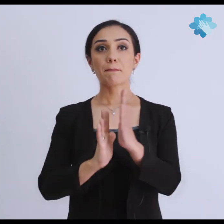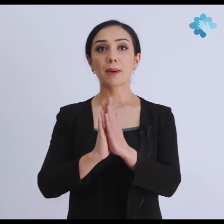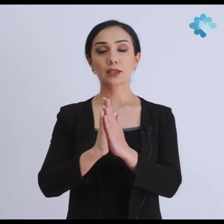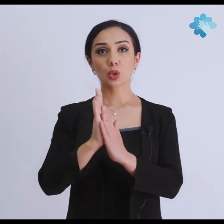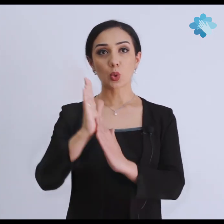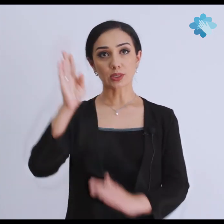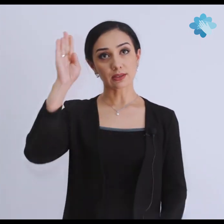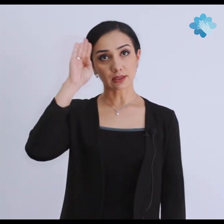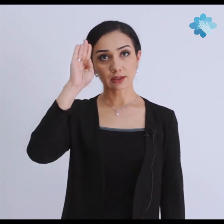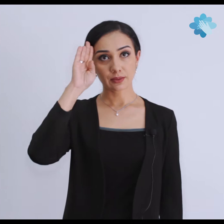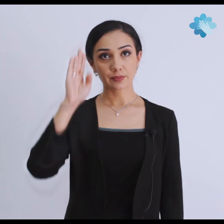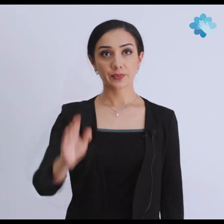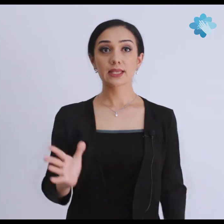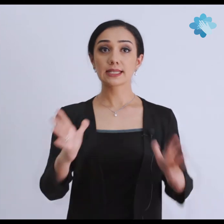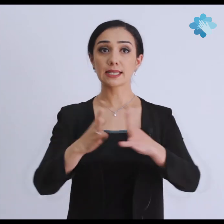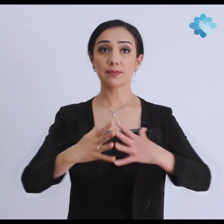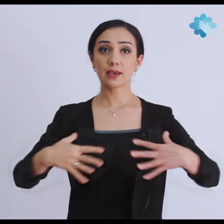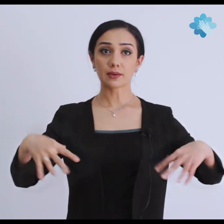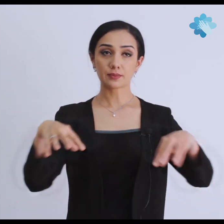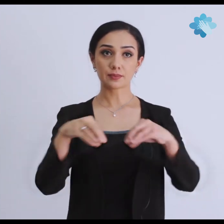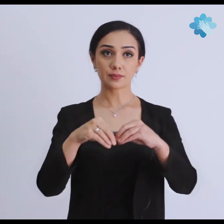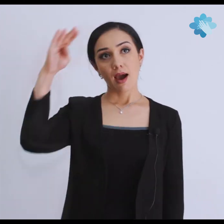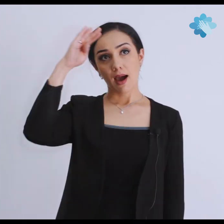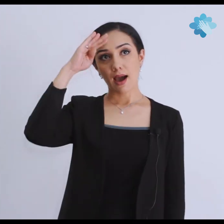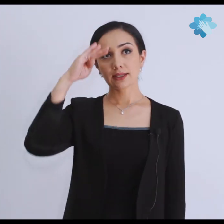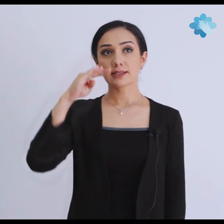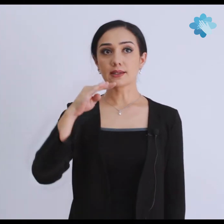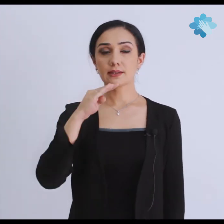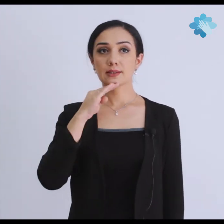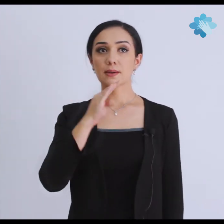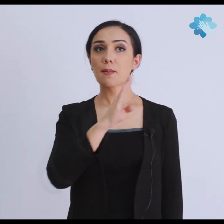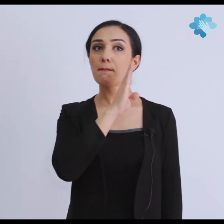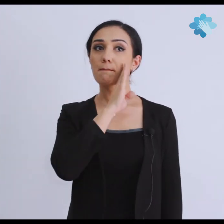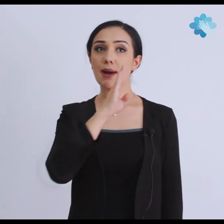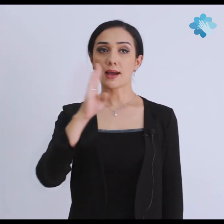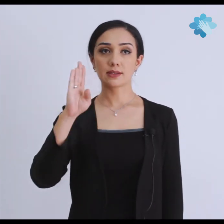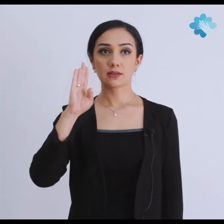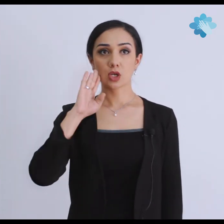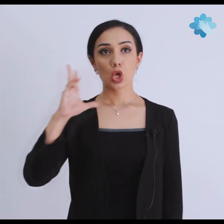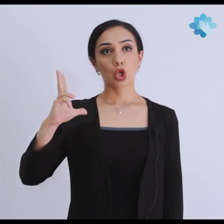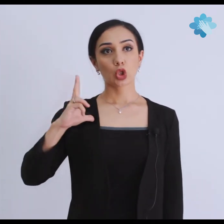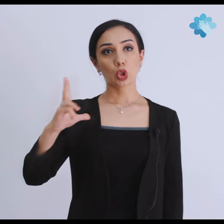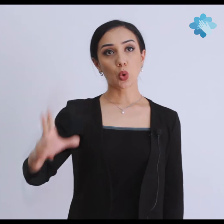подросток семья отец мать дочь